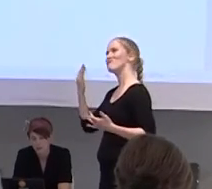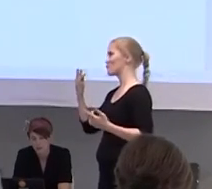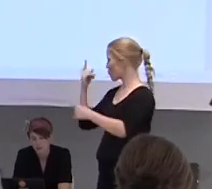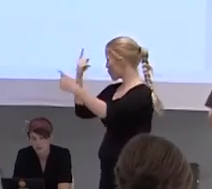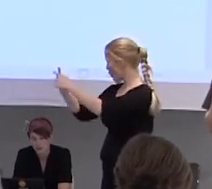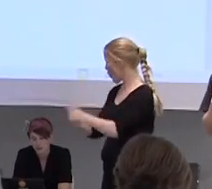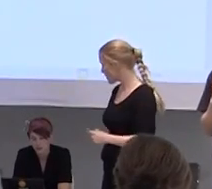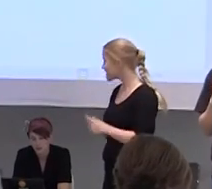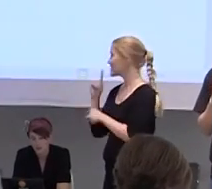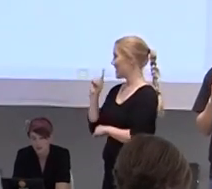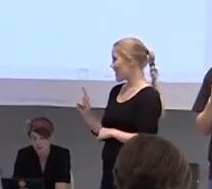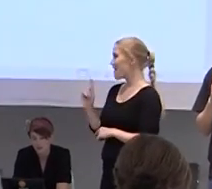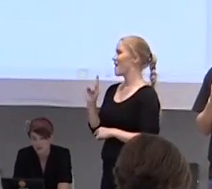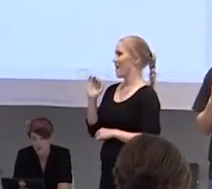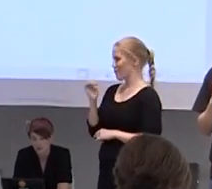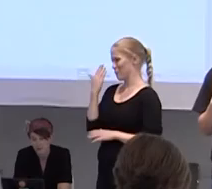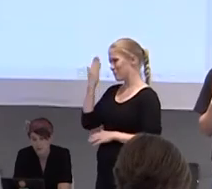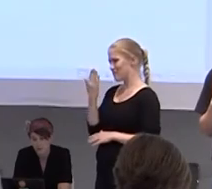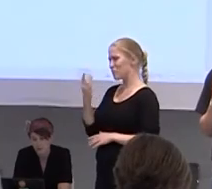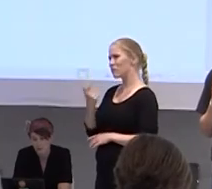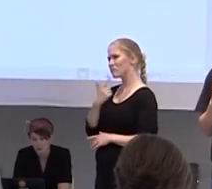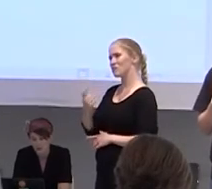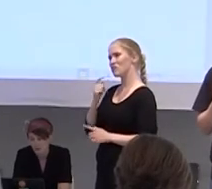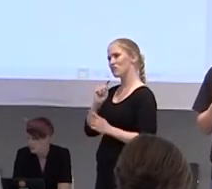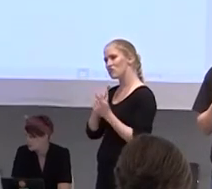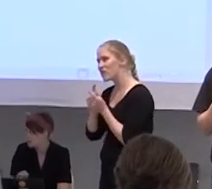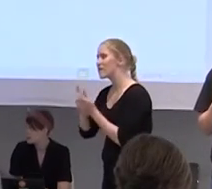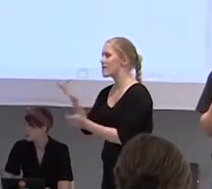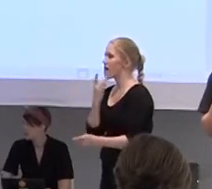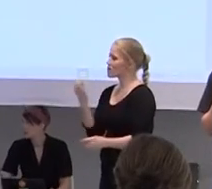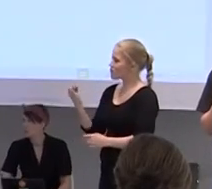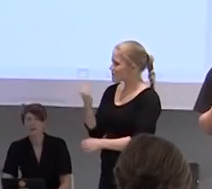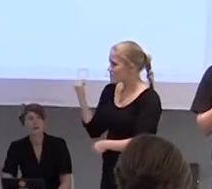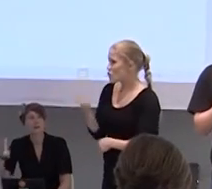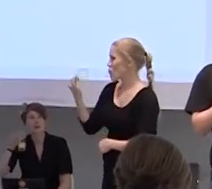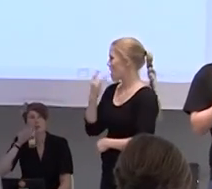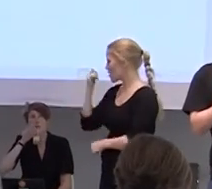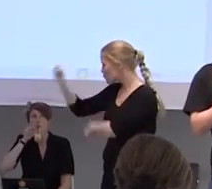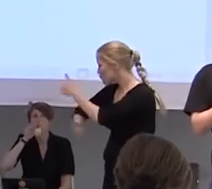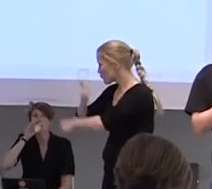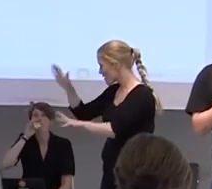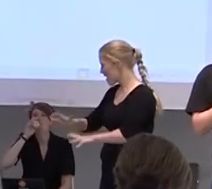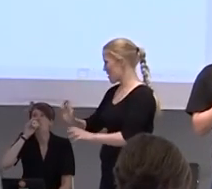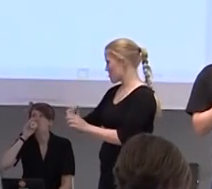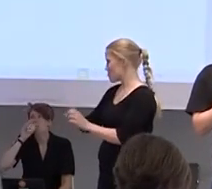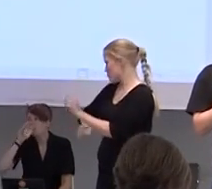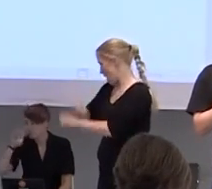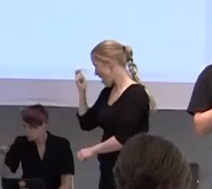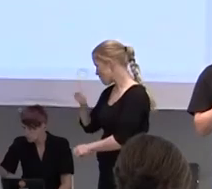co funguje a to, co můžeme dělat bez ohledu na to, jak to od září poběží, příštího září. A